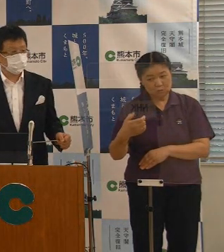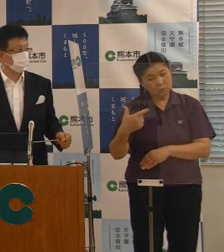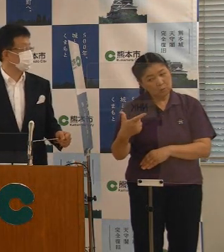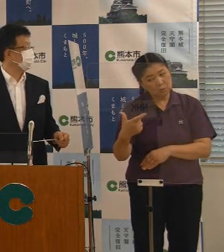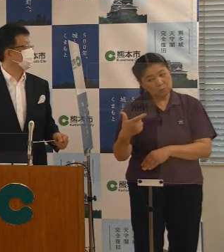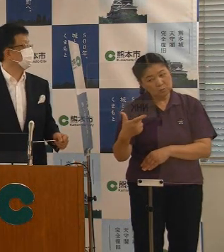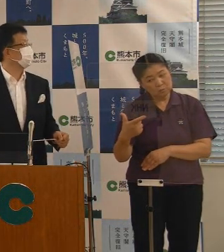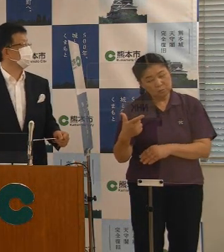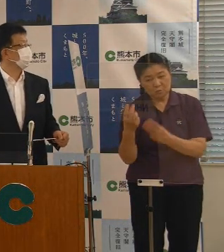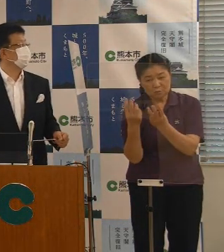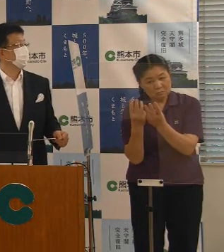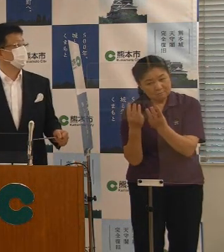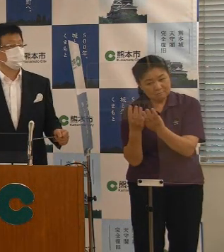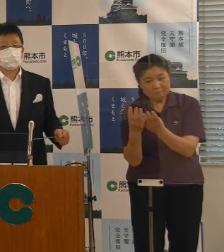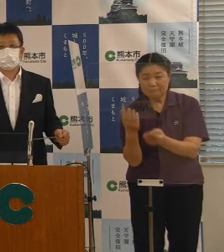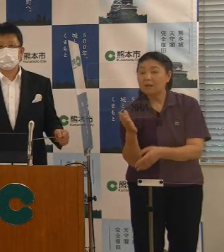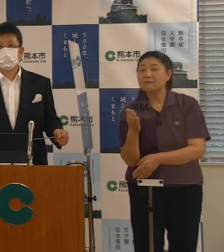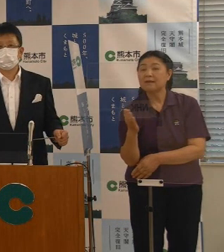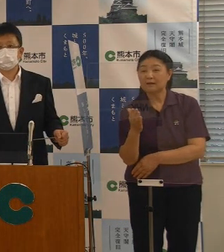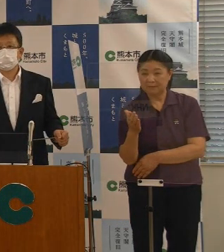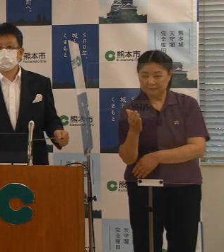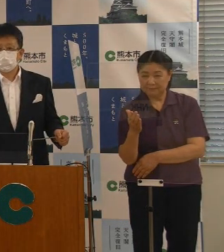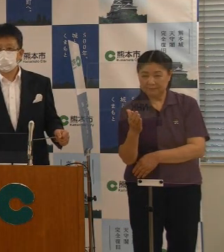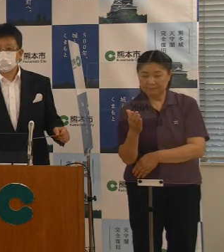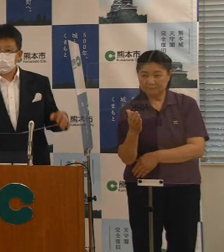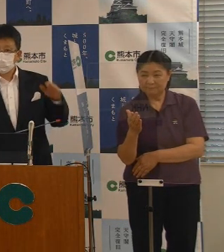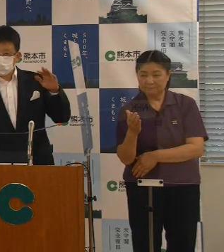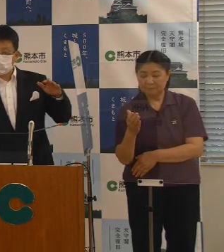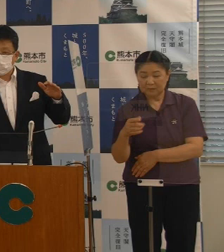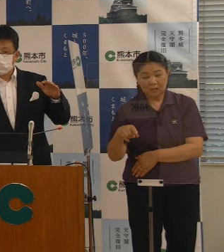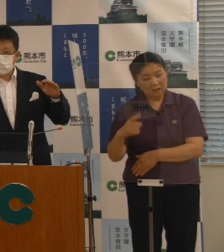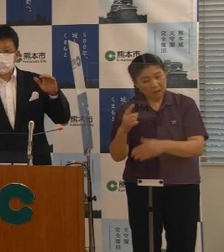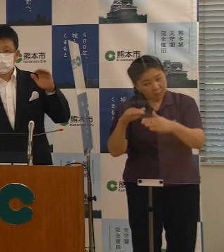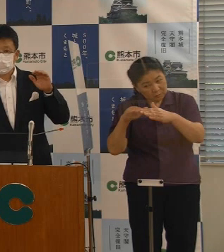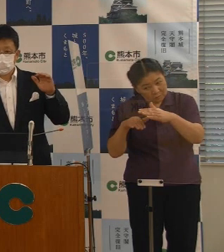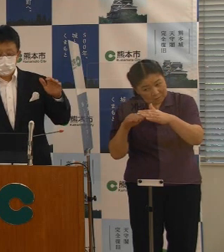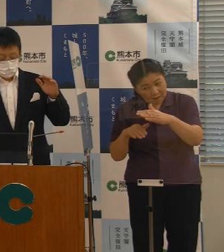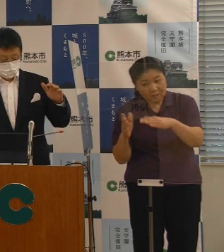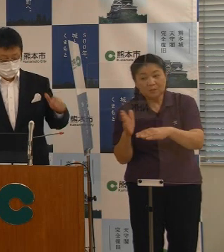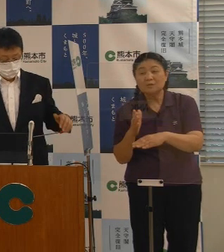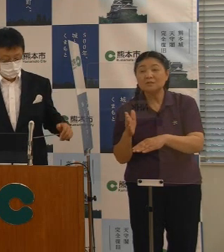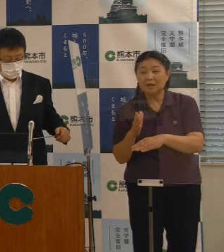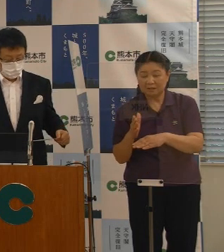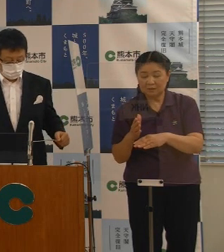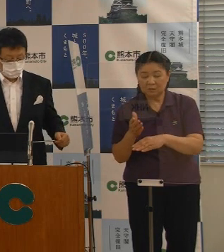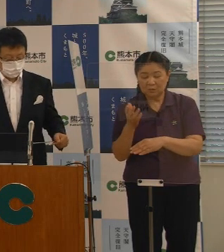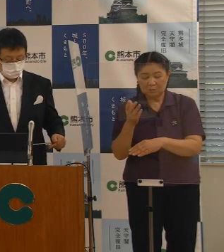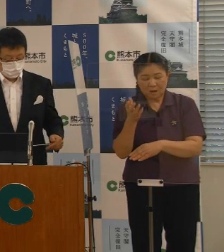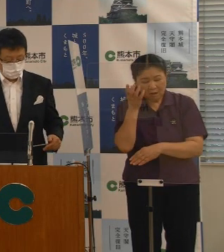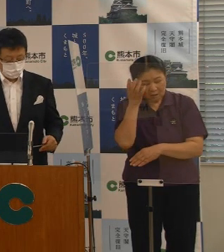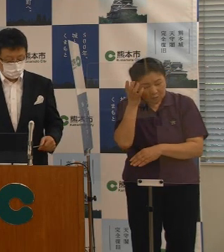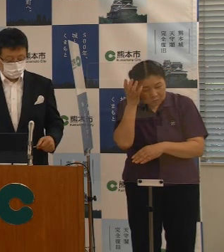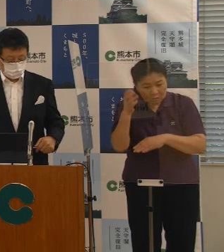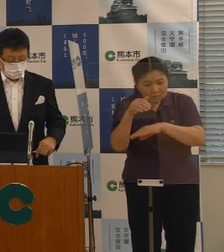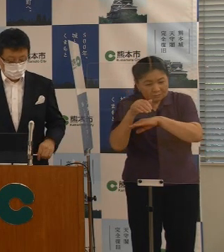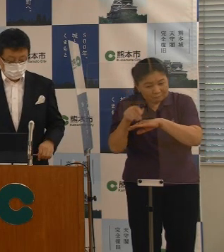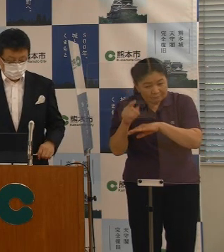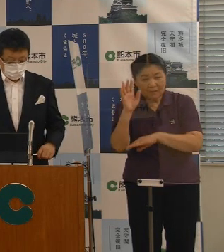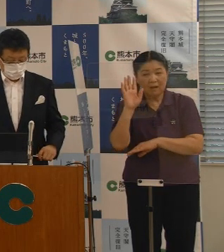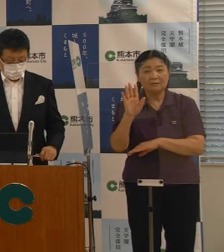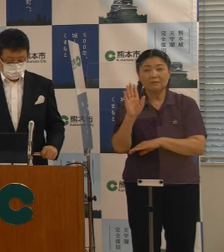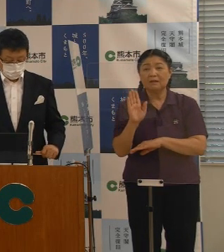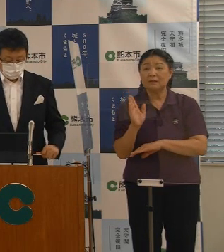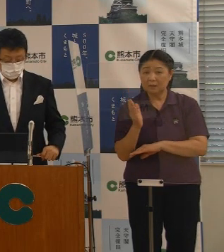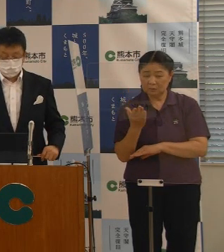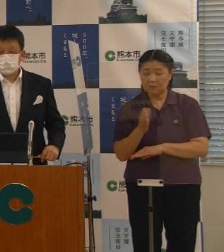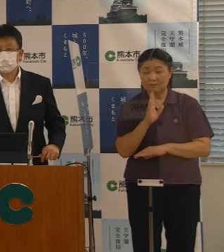96名ぐらいだったんですかね、まあ、100名弱ぐらいを、予測をしていたわけですが、